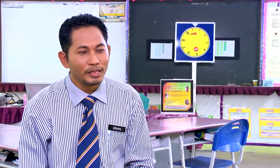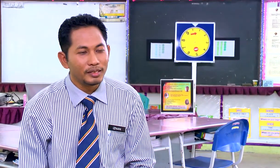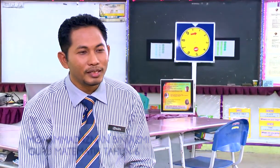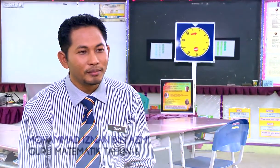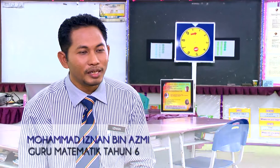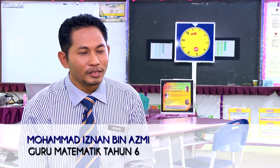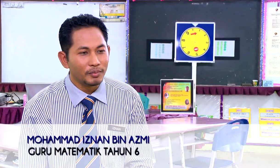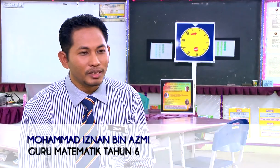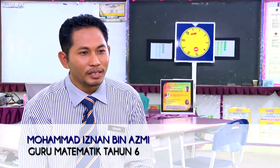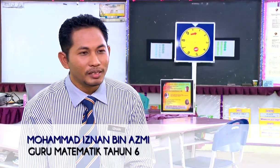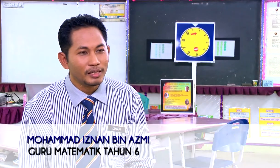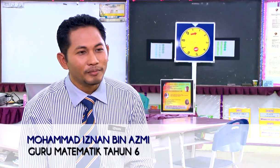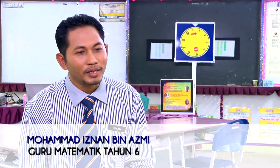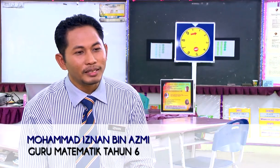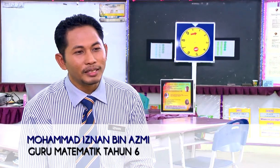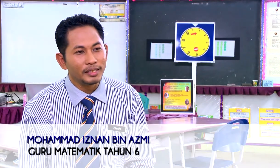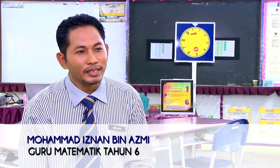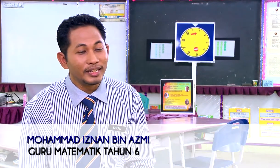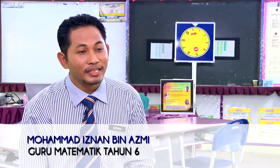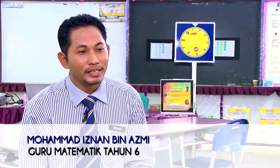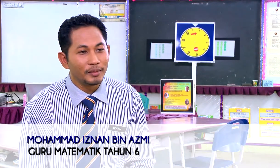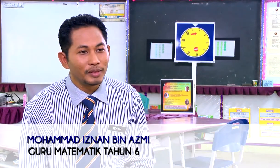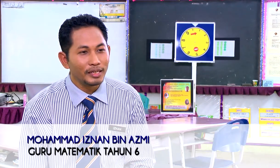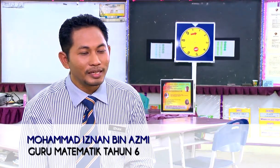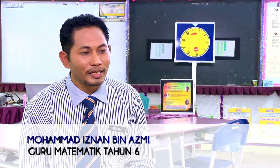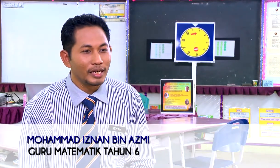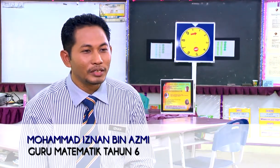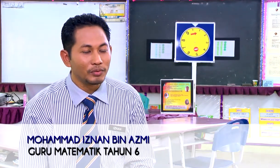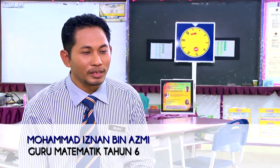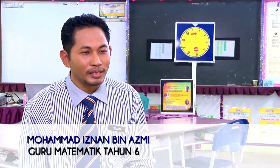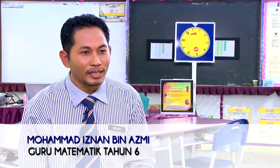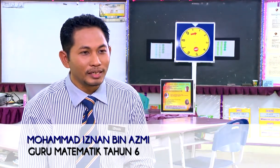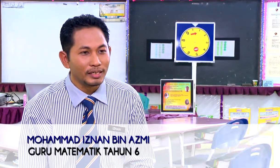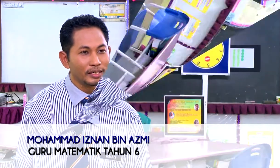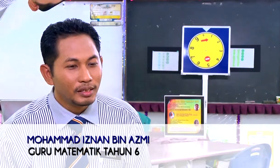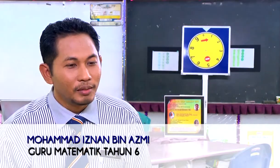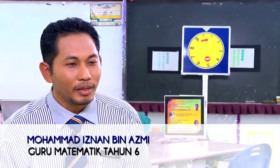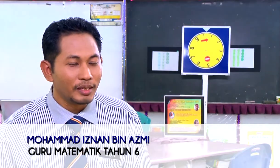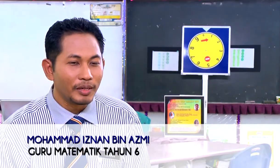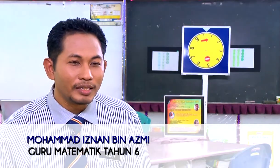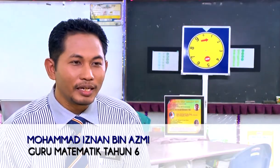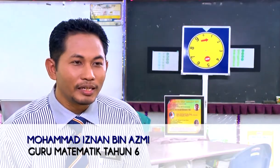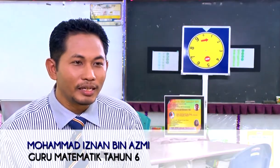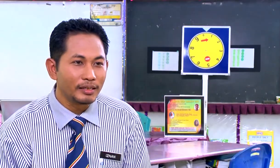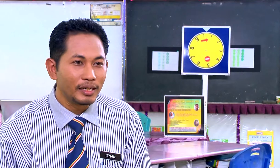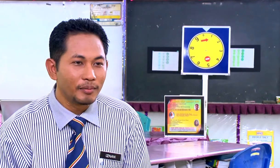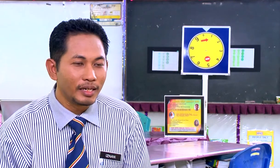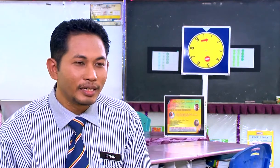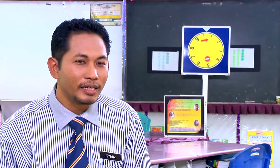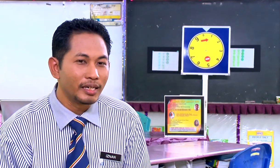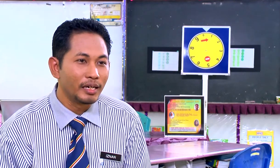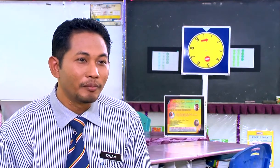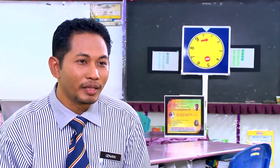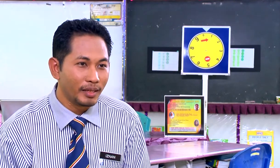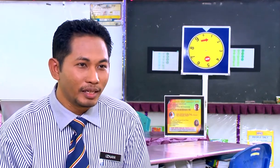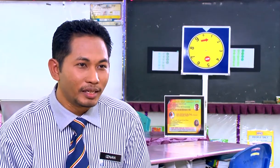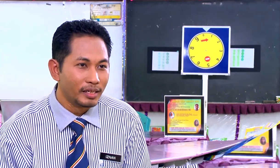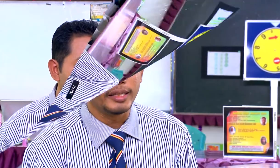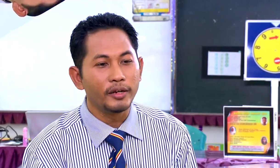Muhammad Islam bin Azmi, mengajar di SK Pendidikan Khas Kuantan. Mata pelajaran yang saya mengajar adalah matematik. Teori